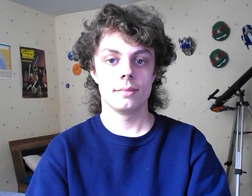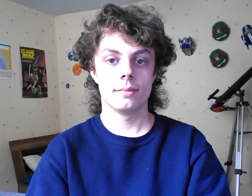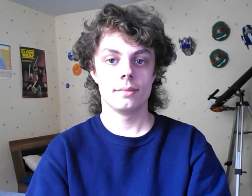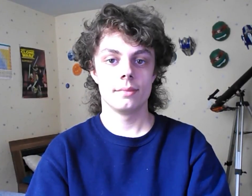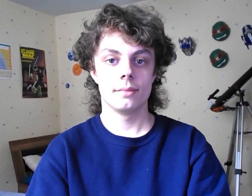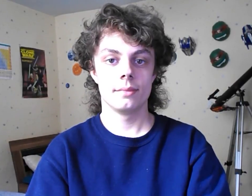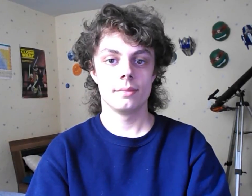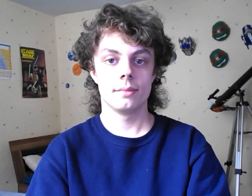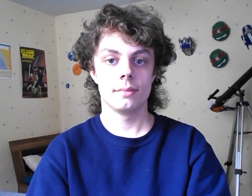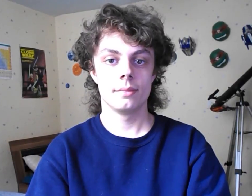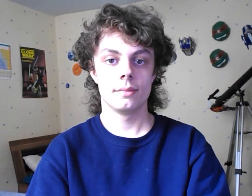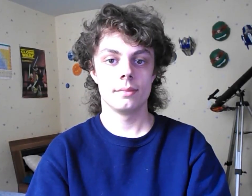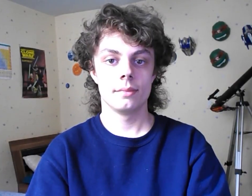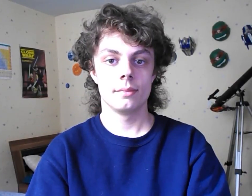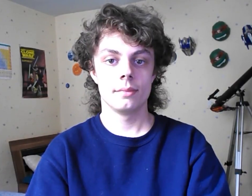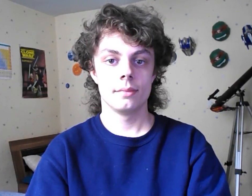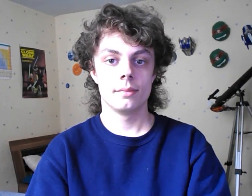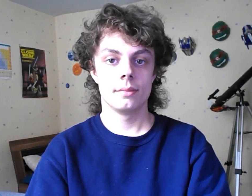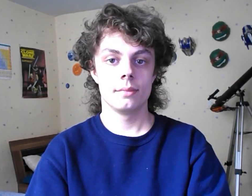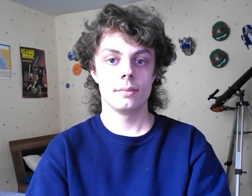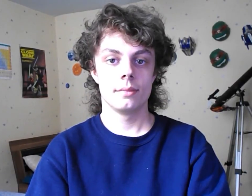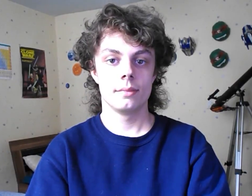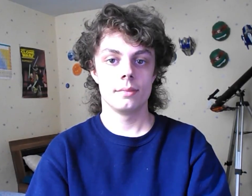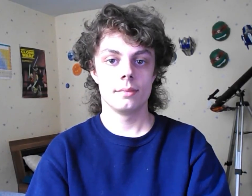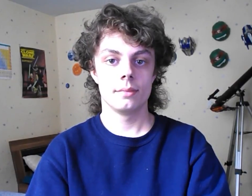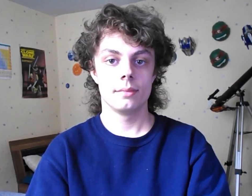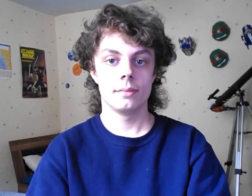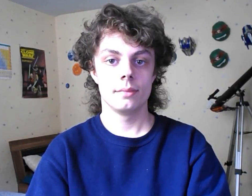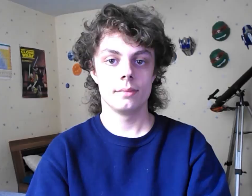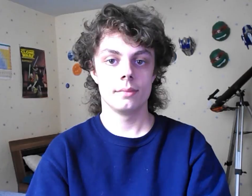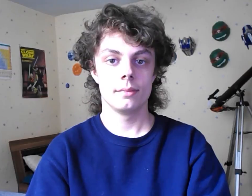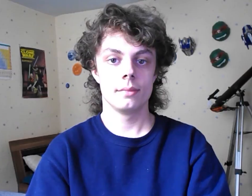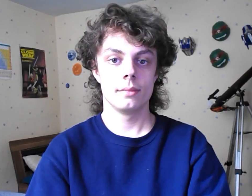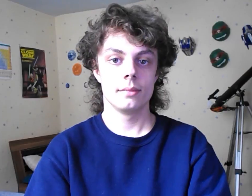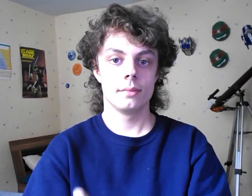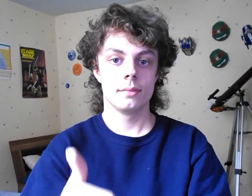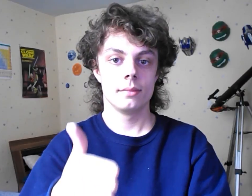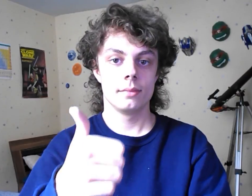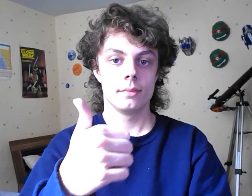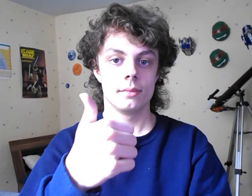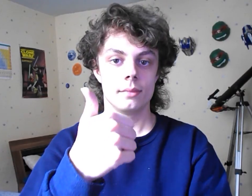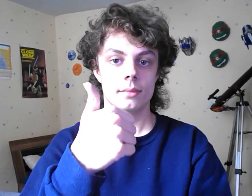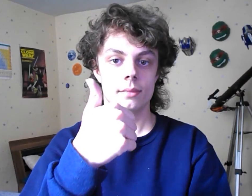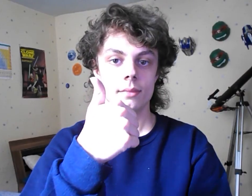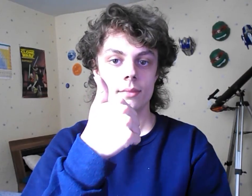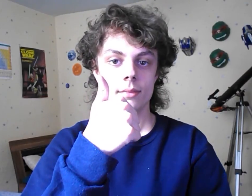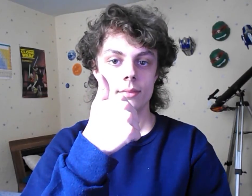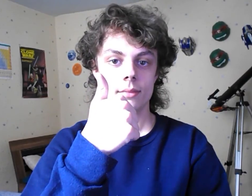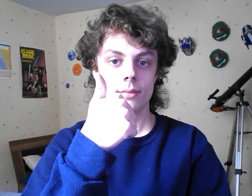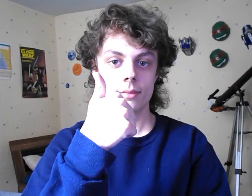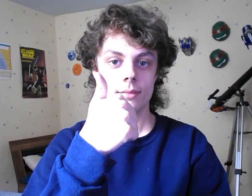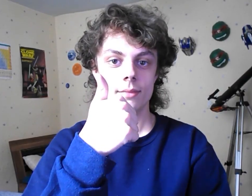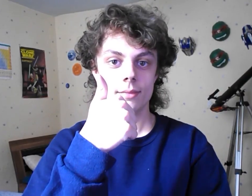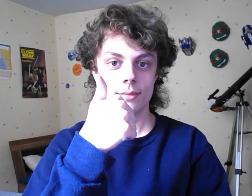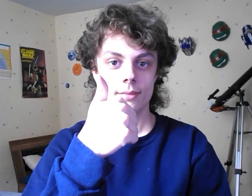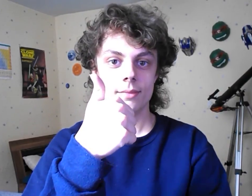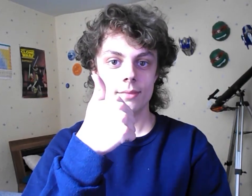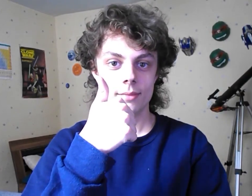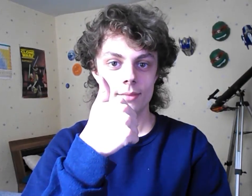Und ich bin ebenfalls ein sehr großer Fan von seinem YouTube-Kanal, da er selber YouTuber ist. Er macht ebenfalls